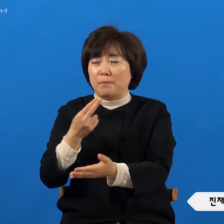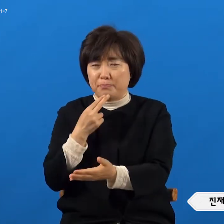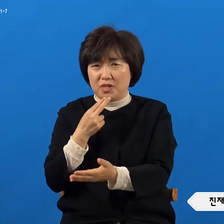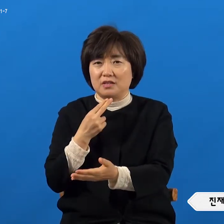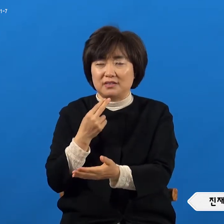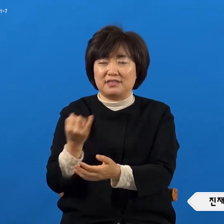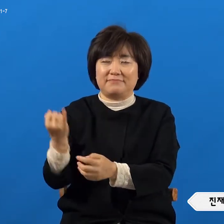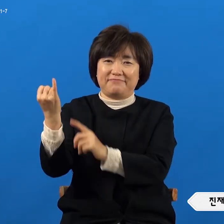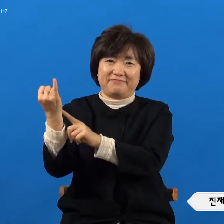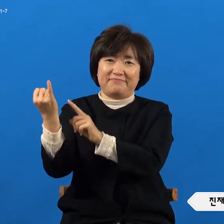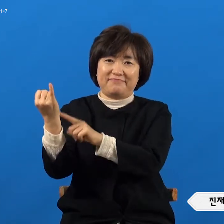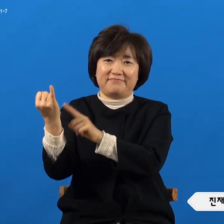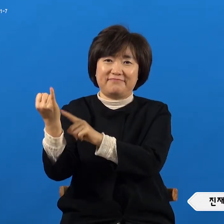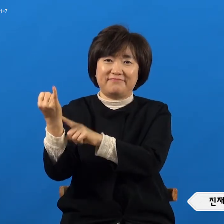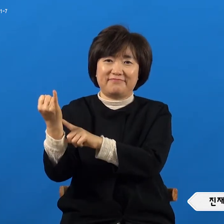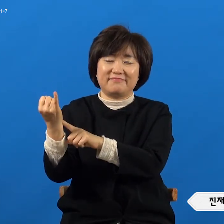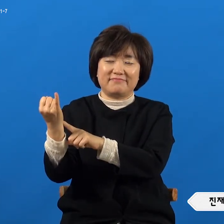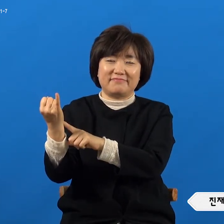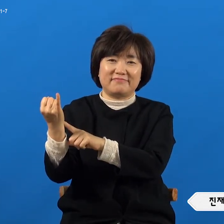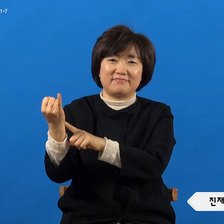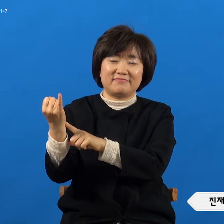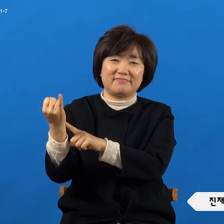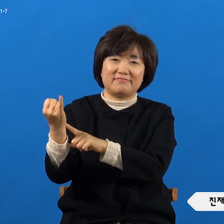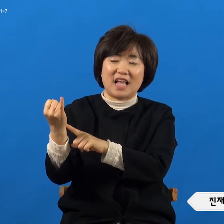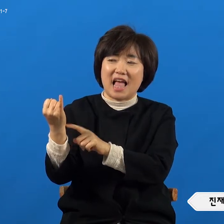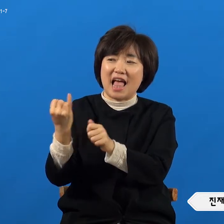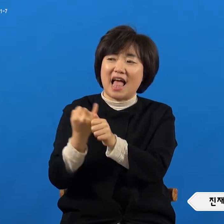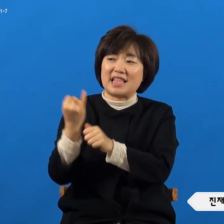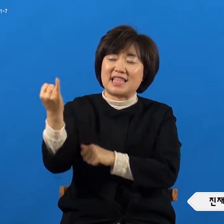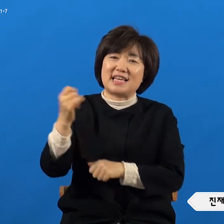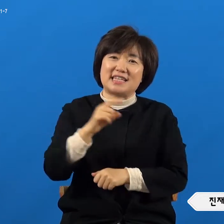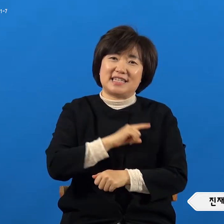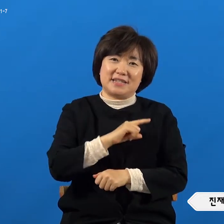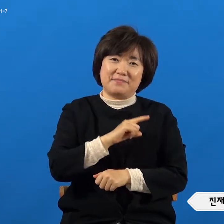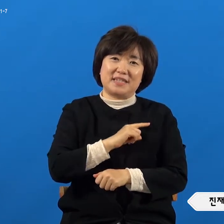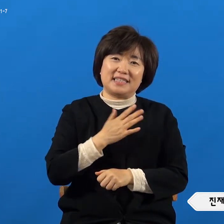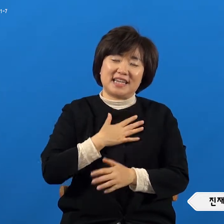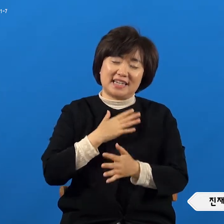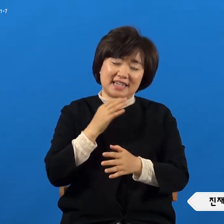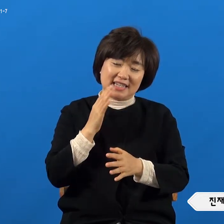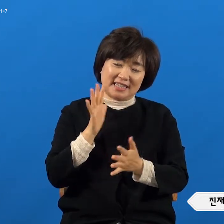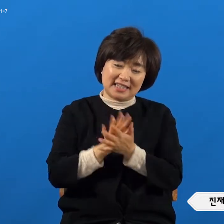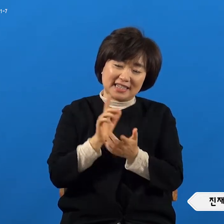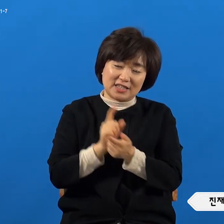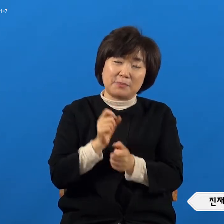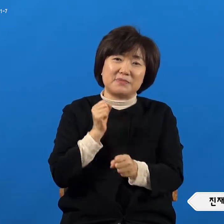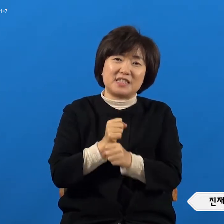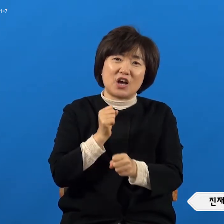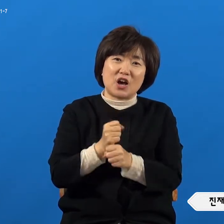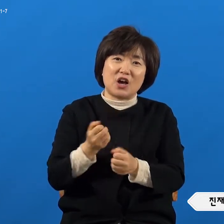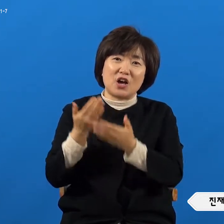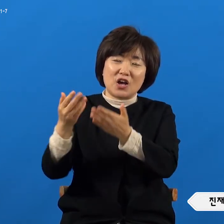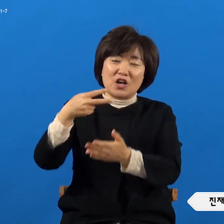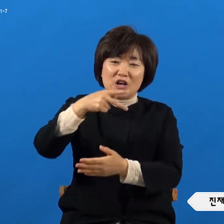그에게 그는 아내의 이름을 자기가 직접 지어줍니다.